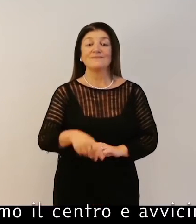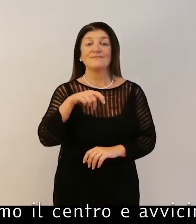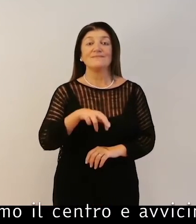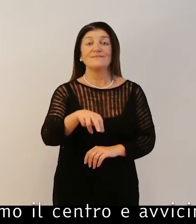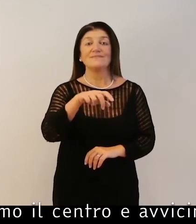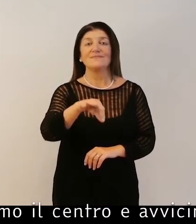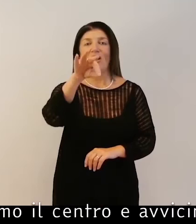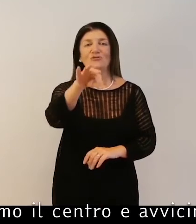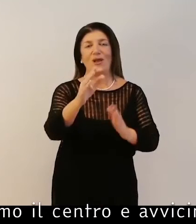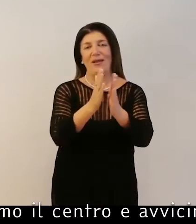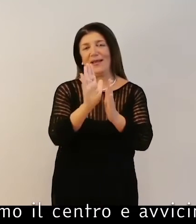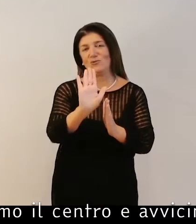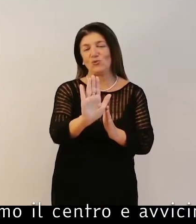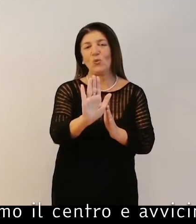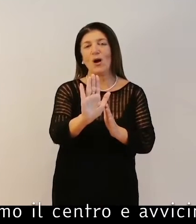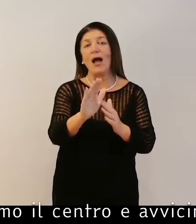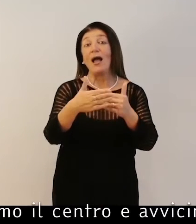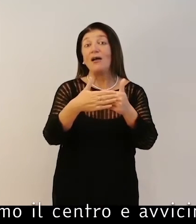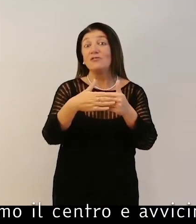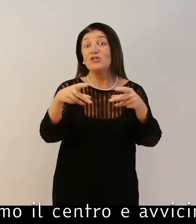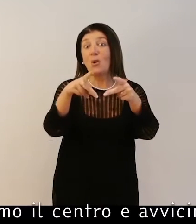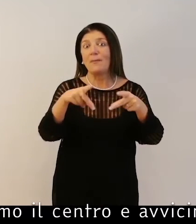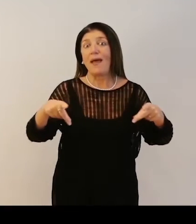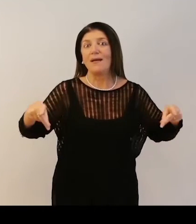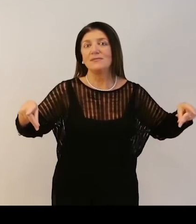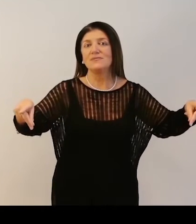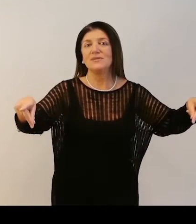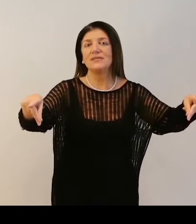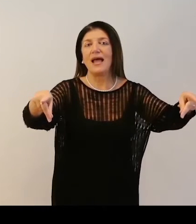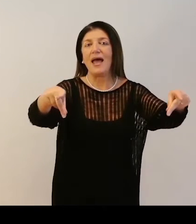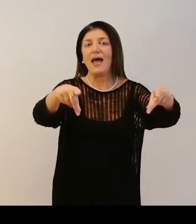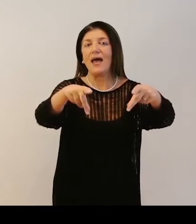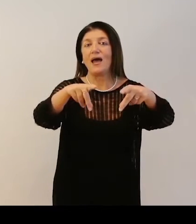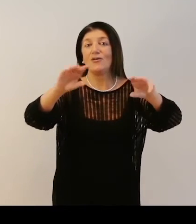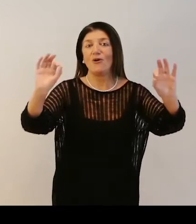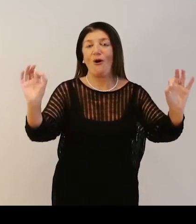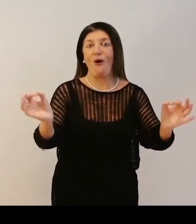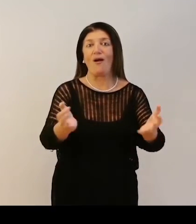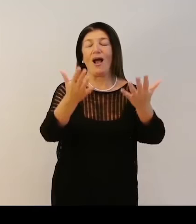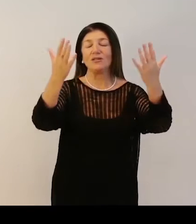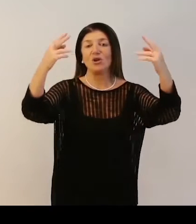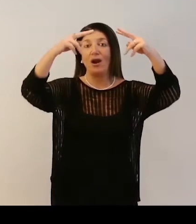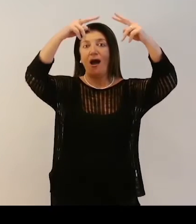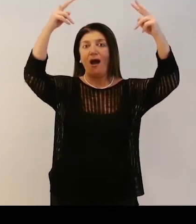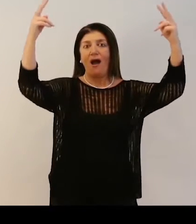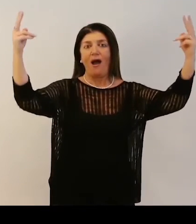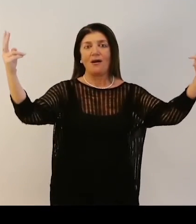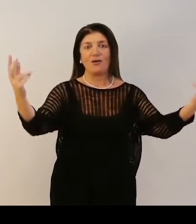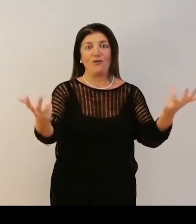Raggiungiamo il centro e avviciniamoci alla zona presbiteriale, introdotta dal ricco arco